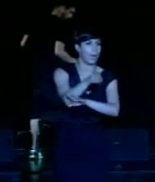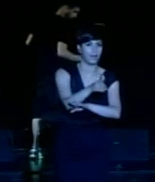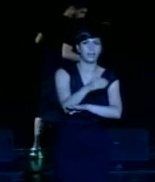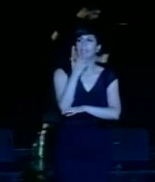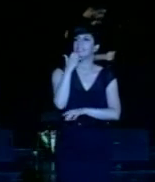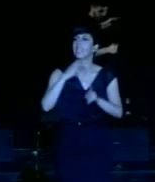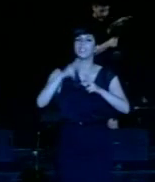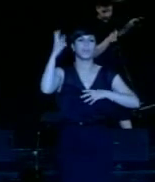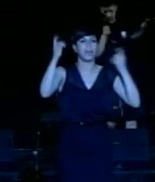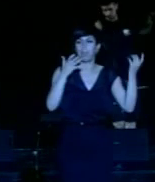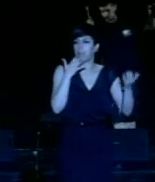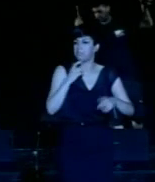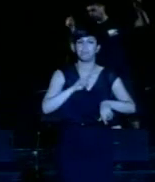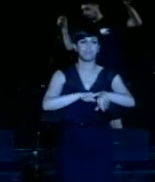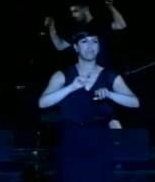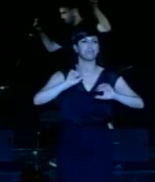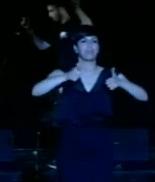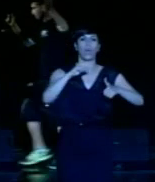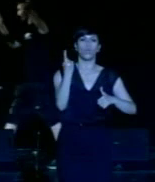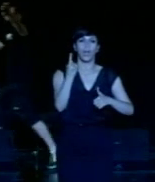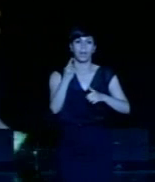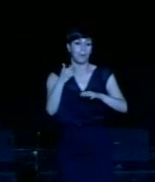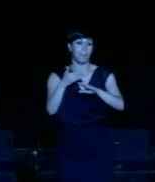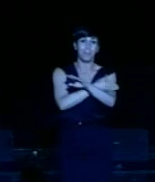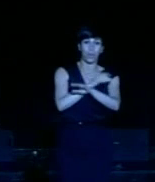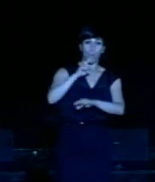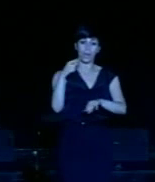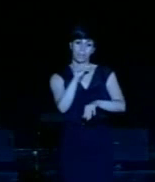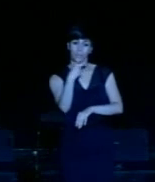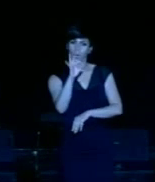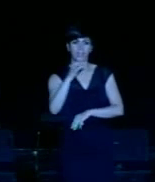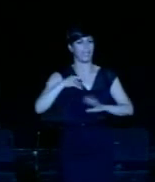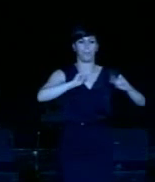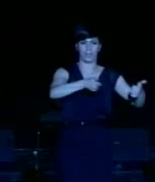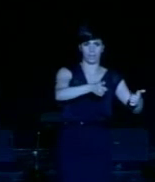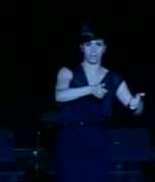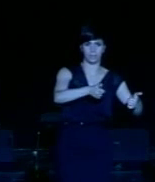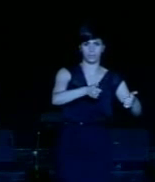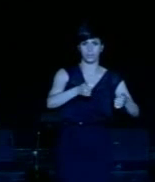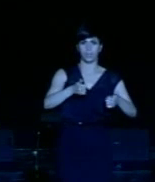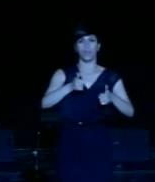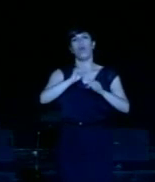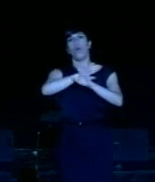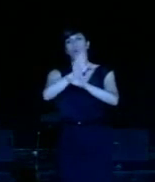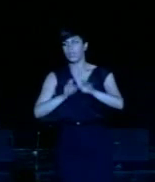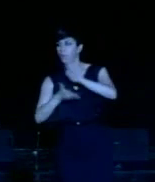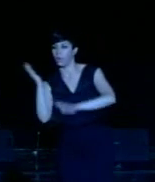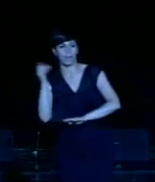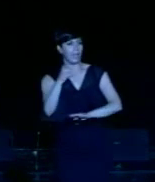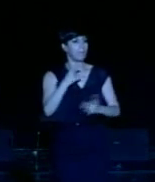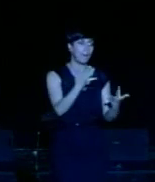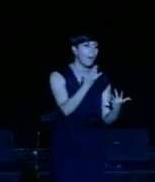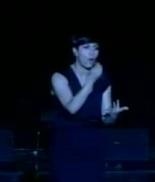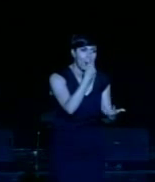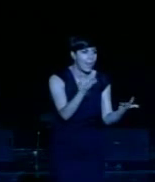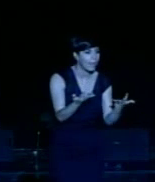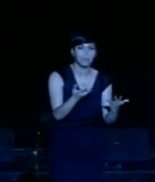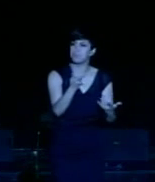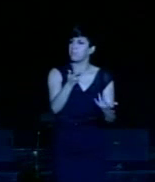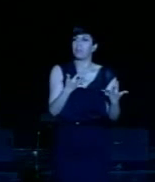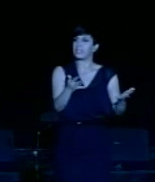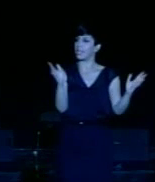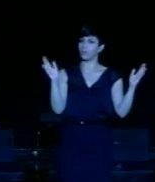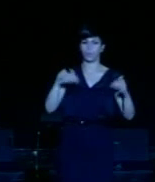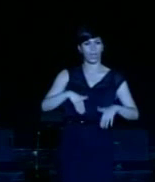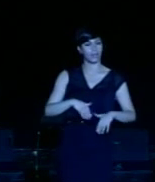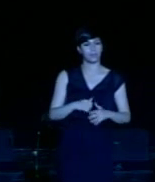la actividad empieza a la 1 del mediodía, a la 1 menos 20 ya están tocando. Los últimos en irse, había que decirles, venga, que hay que ir a comer, dejad de... No tenían prisa.